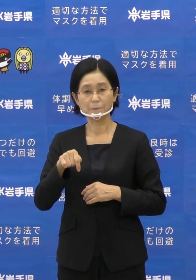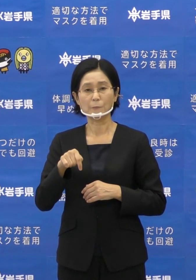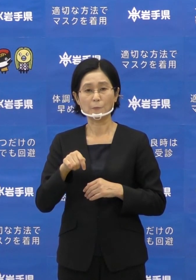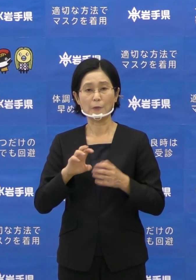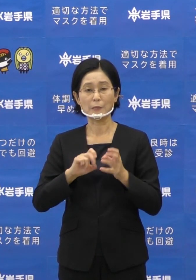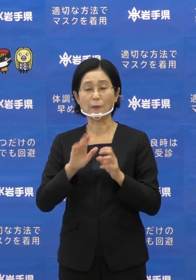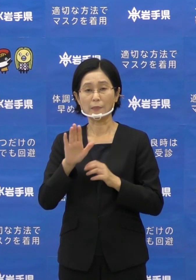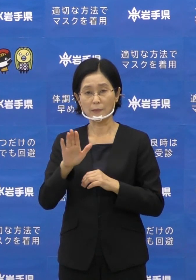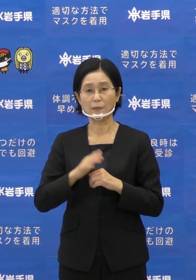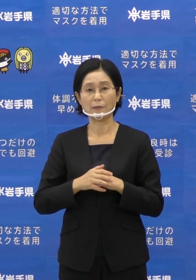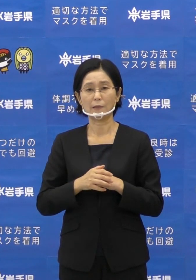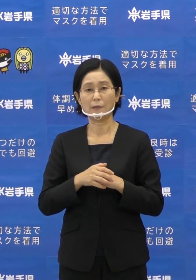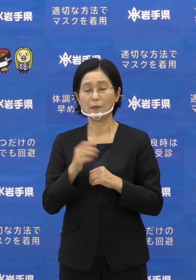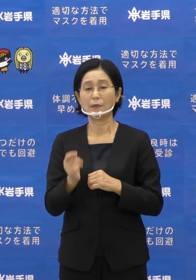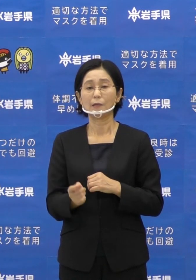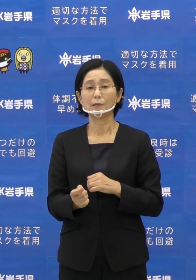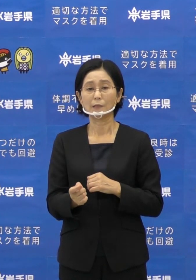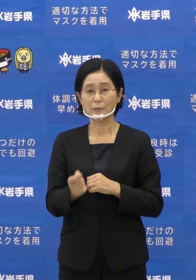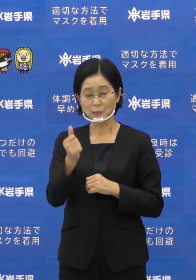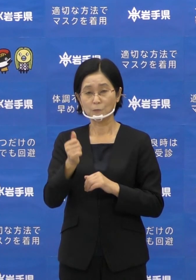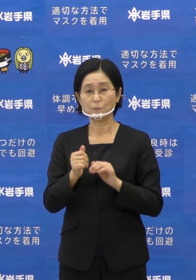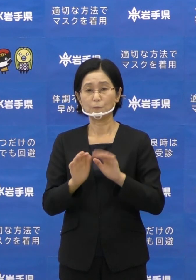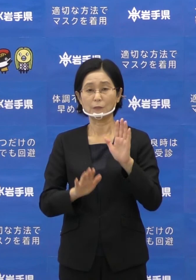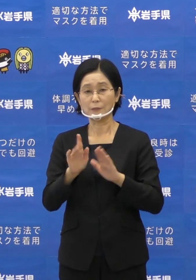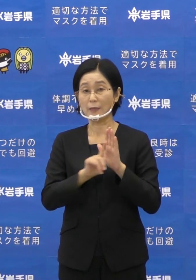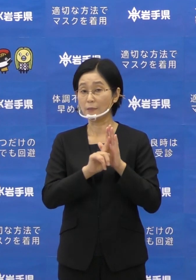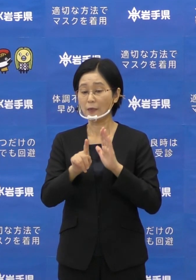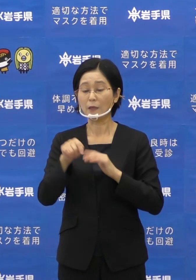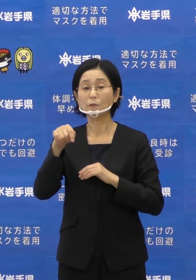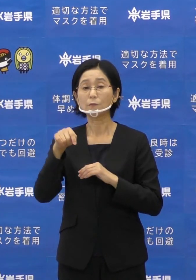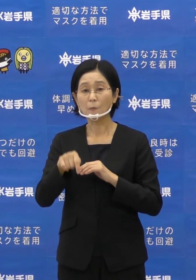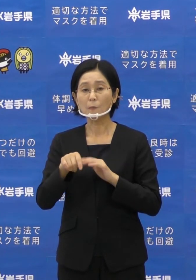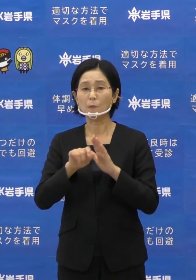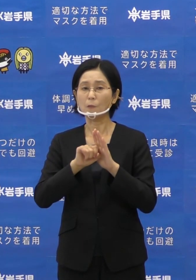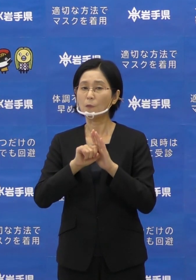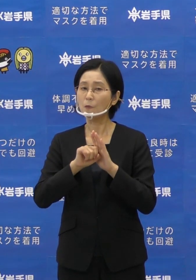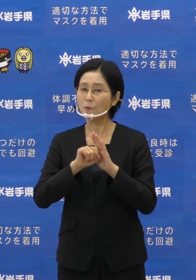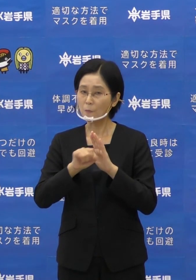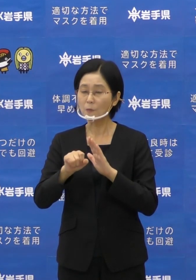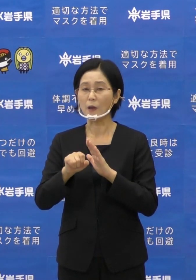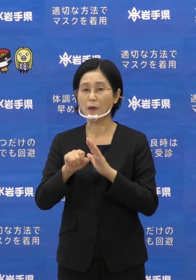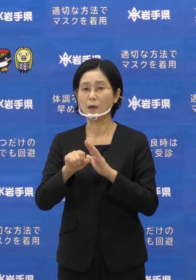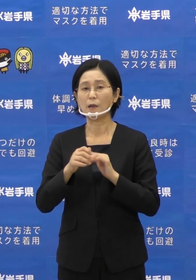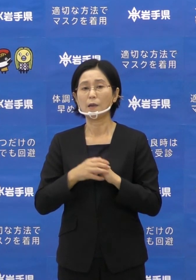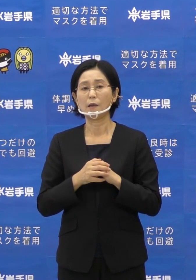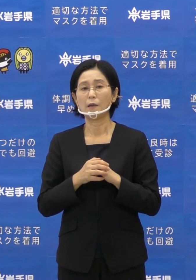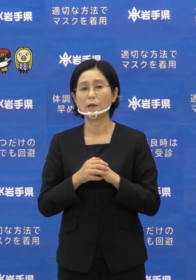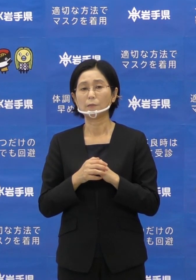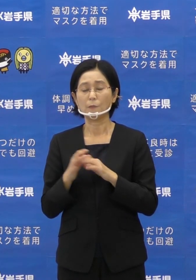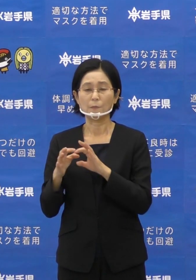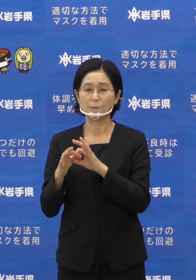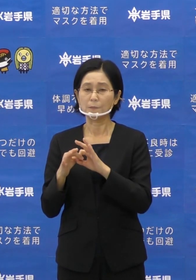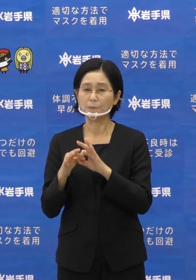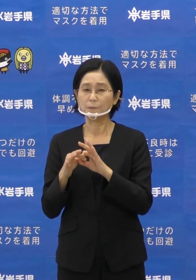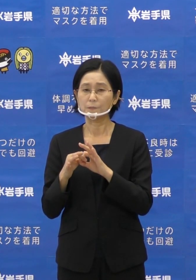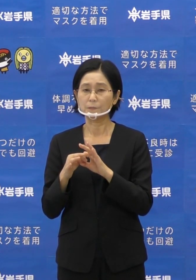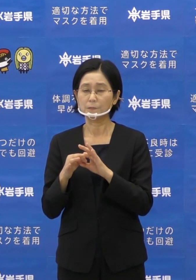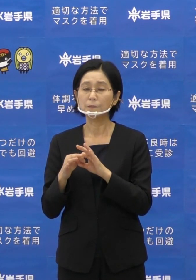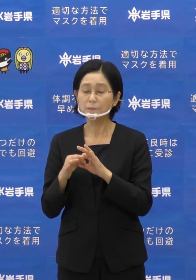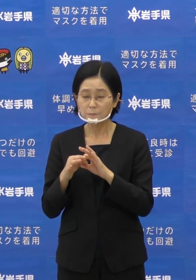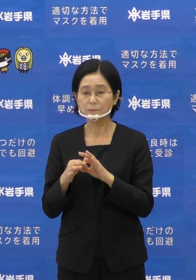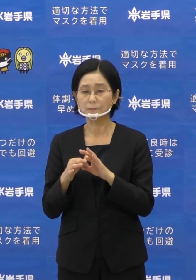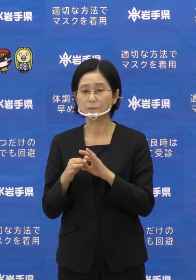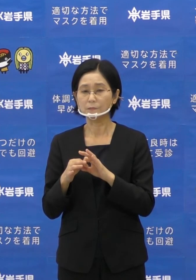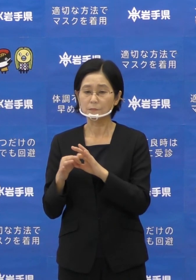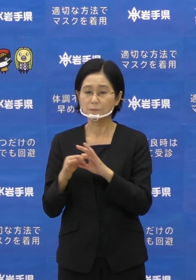手、緊急事態宣言を出したことと、こう 期をい